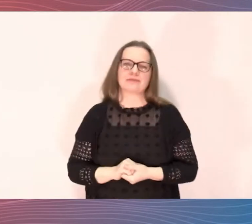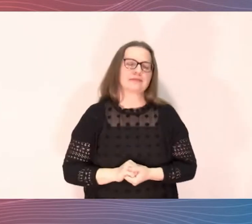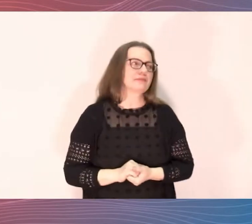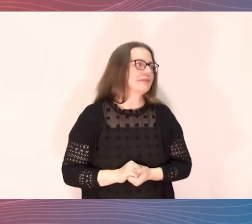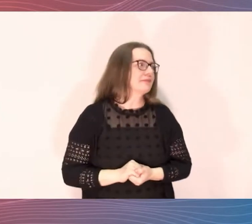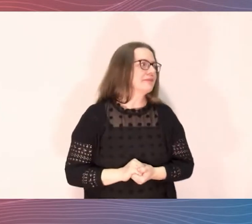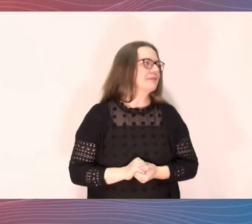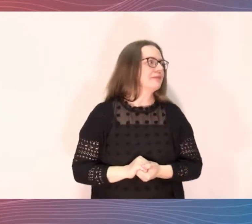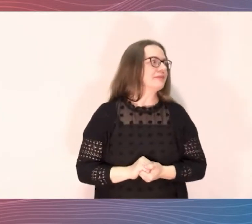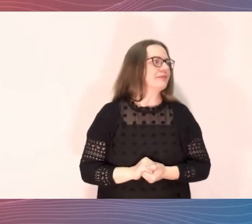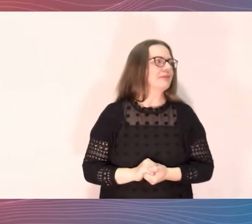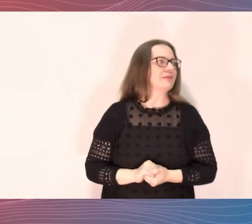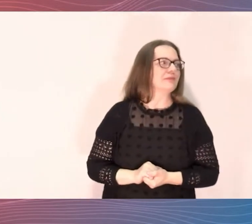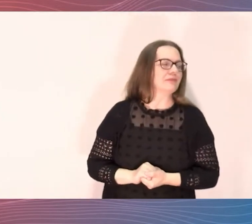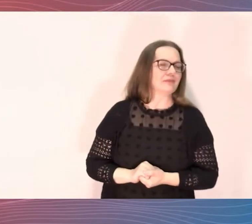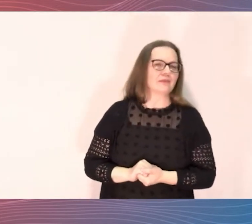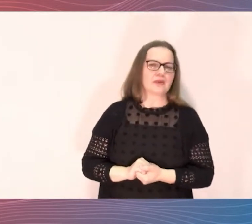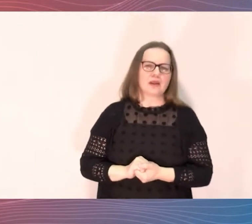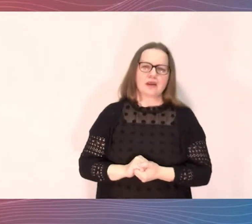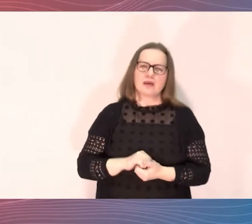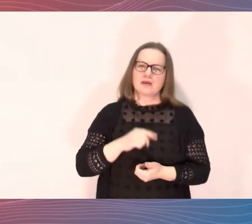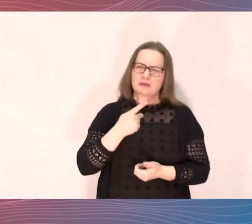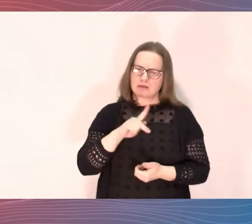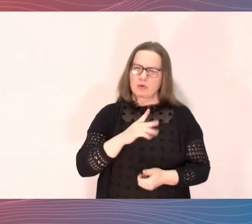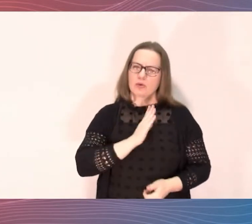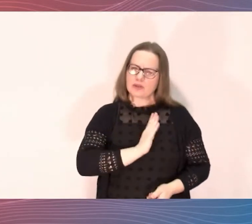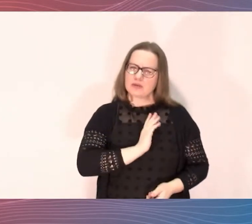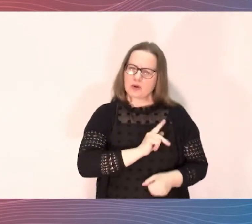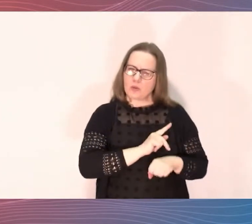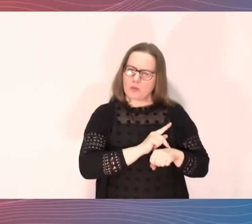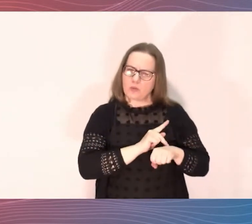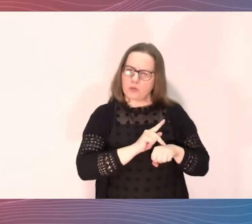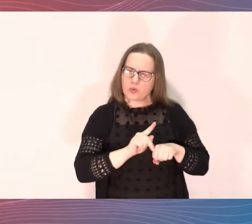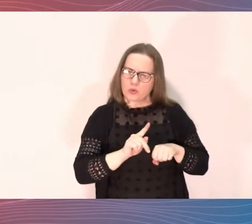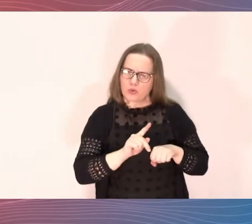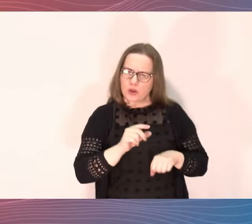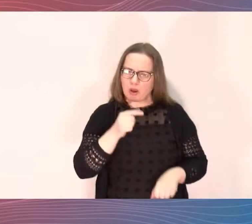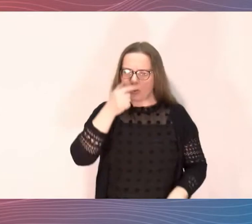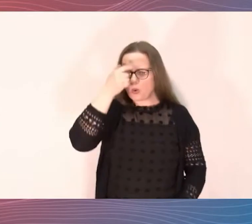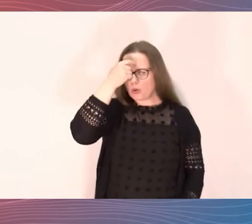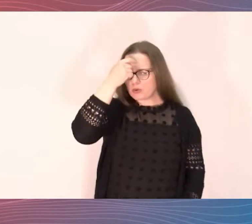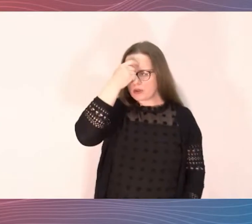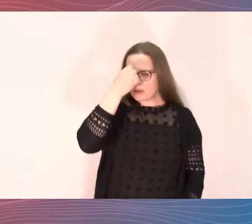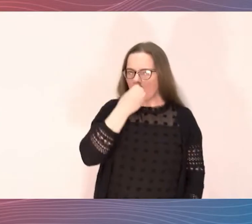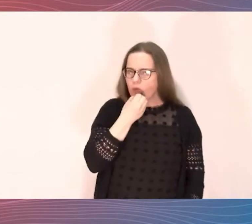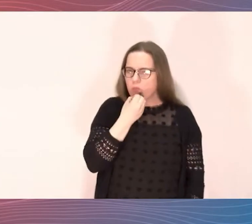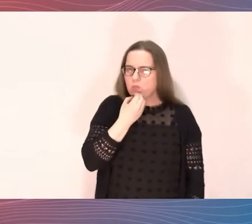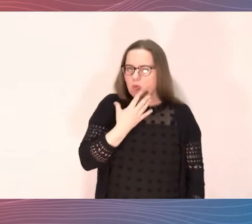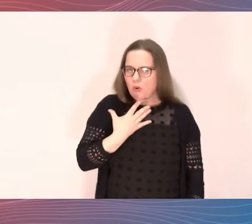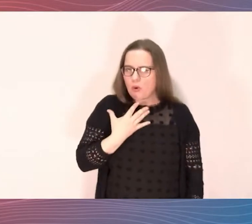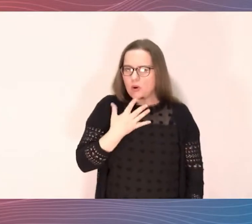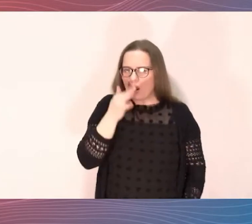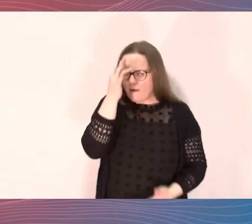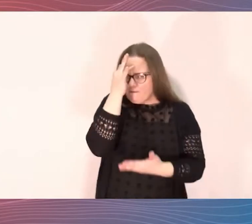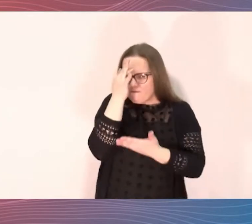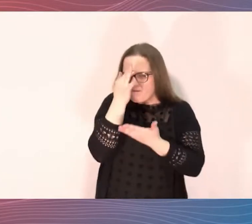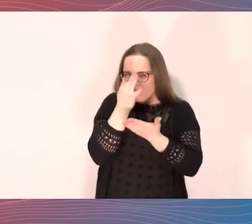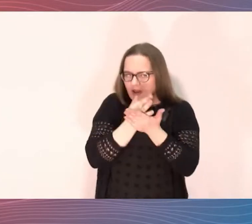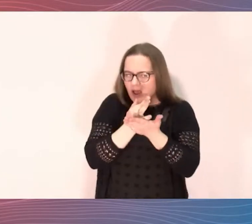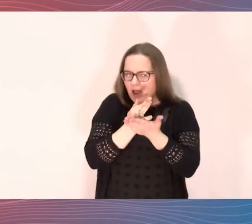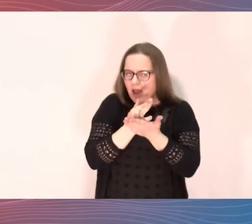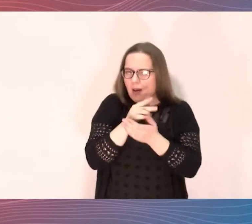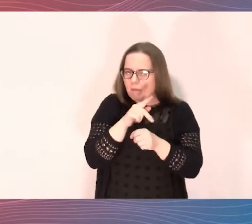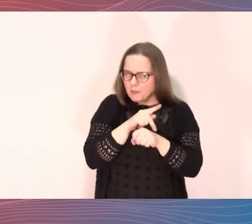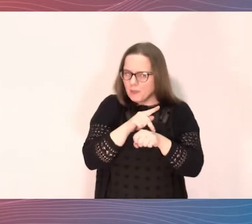Seu coração tem que estar puro e de consciência boa e de fé sem hipocrisia.